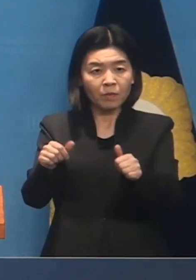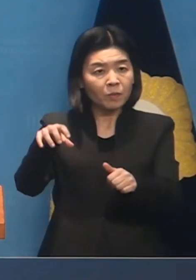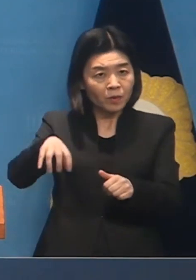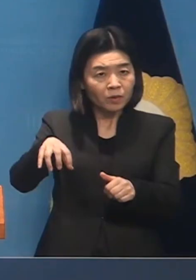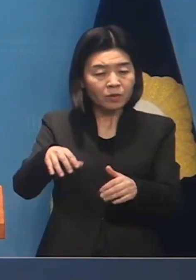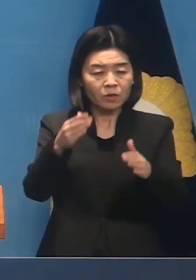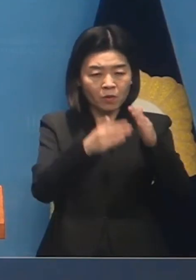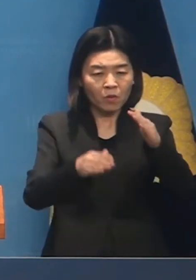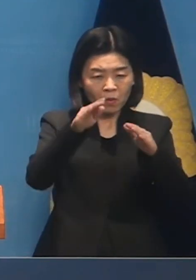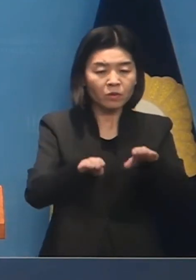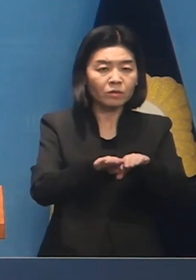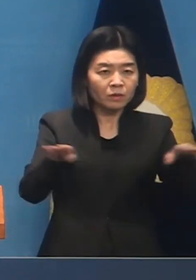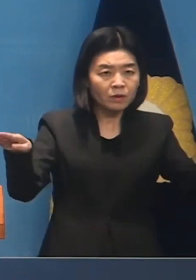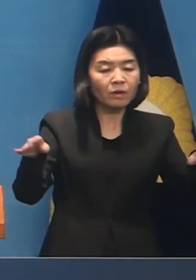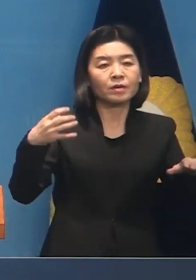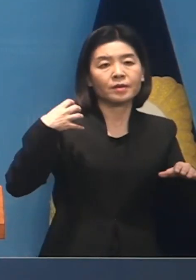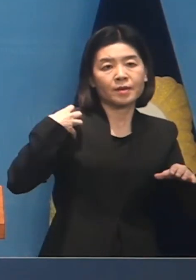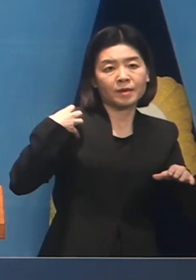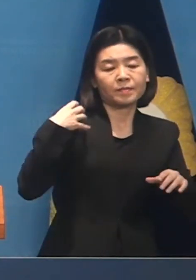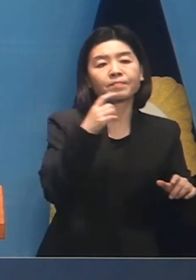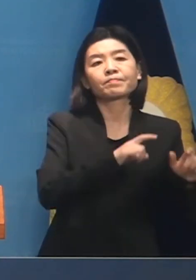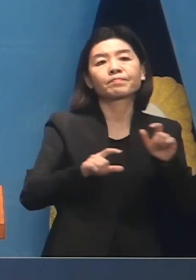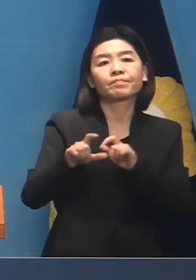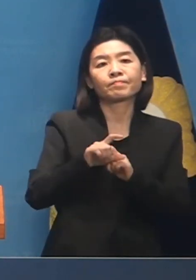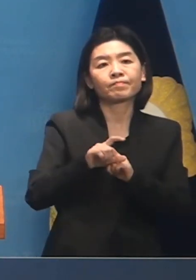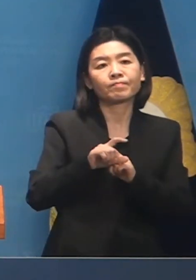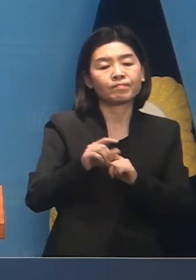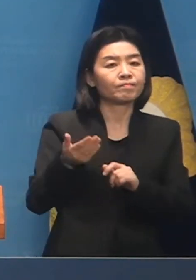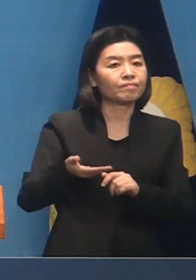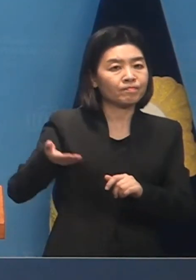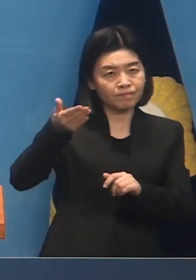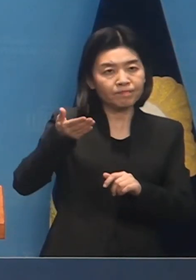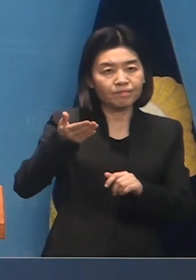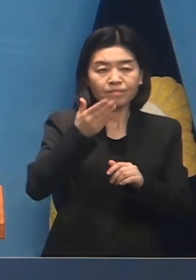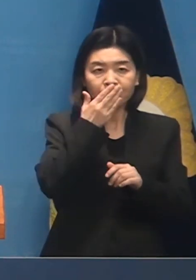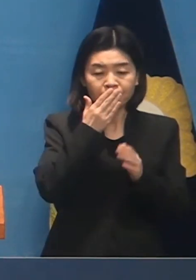공정성과 책임성을 높이는 출발점입니다.